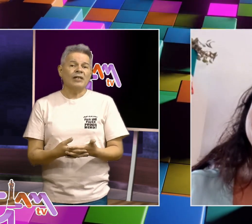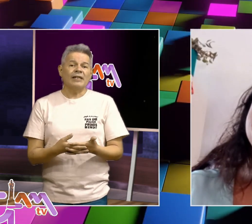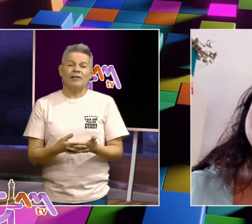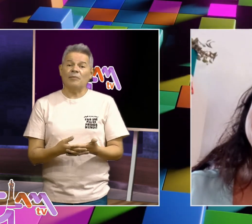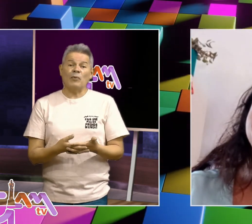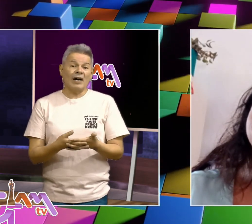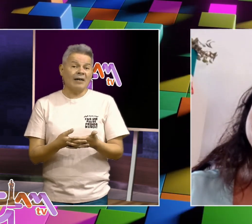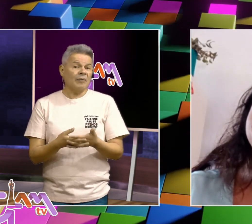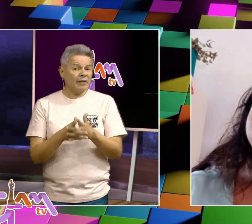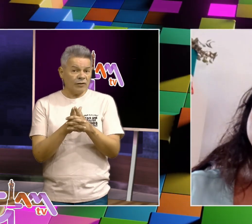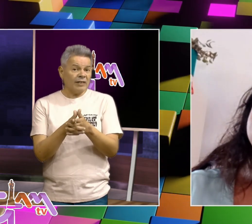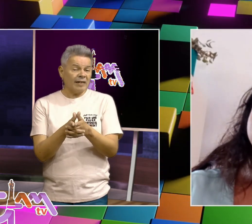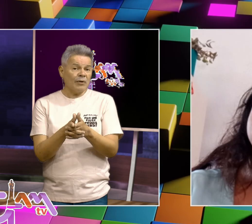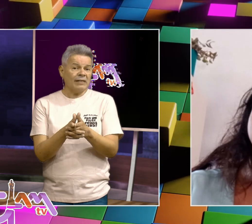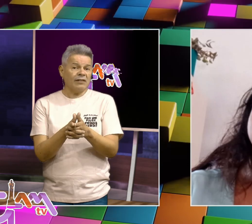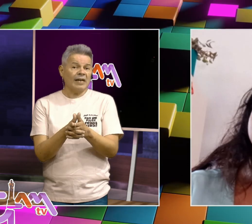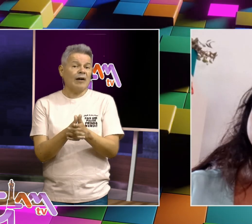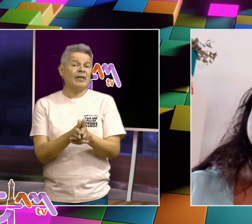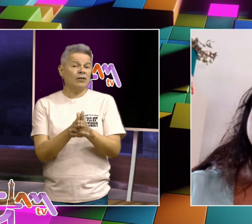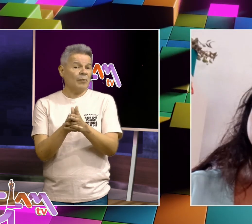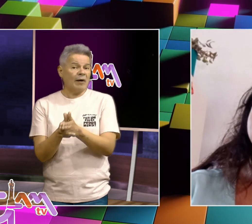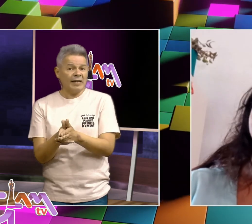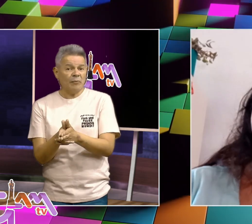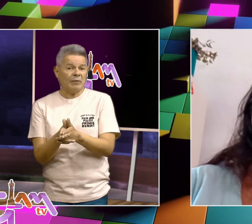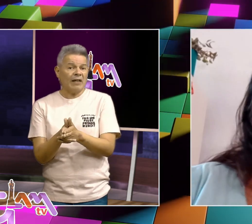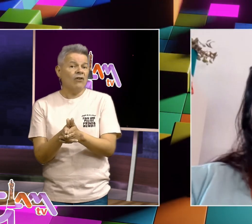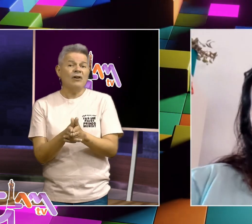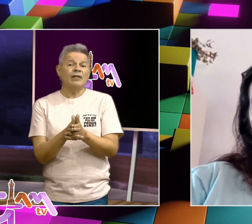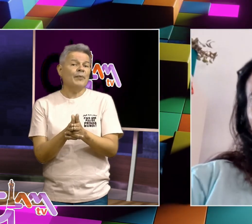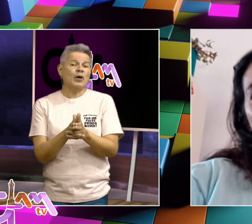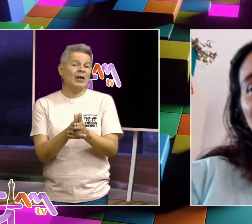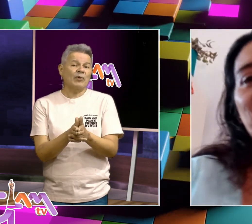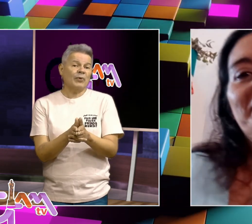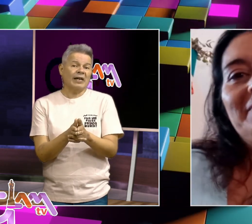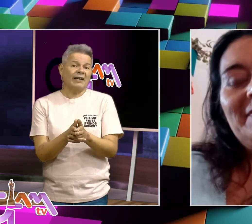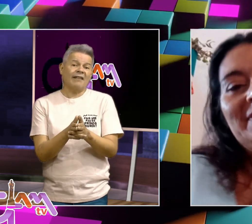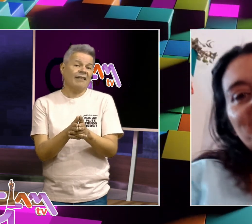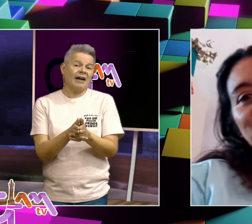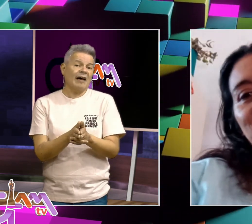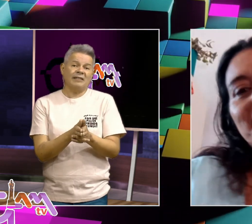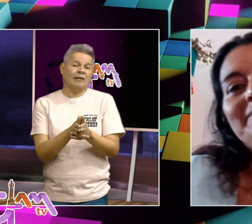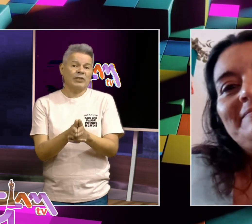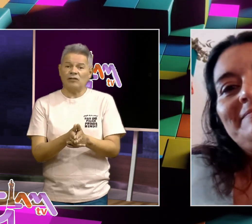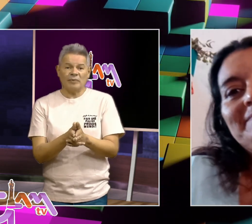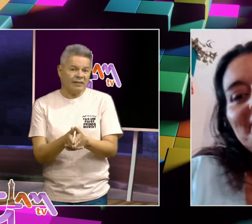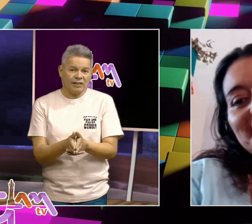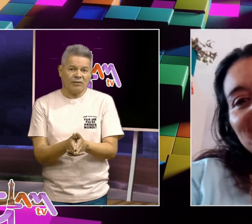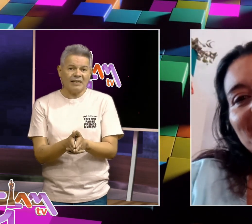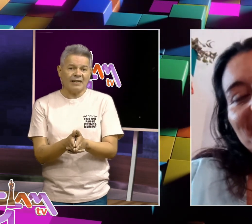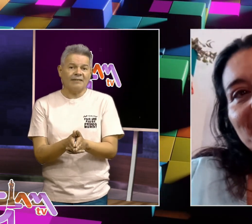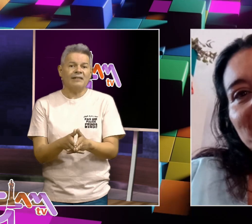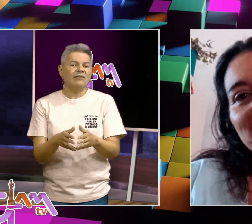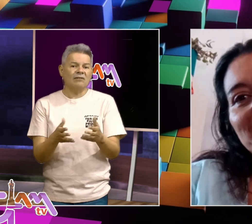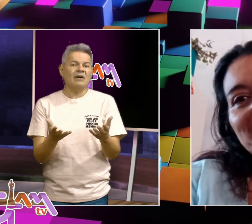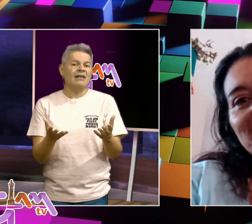nosotros. Esto que te acabo de decir de la campaña lo vamos a hablar en privado y vemos cómo la podemos encarar desde acá. Estamos saliendo en 23 ciudades